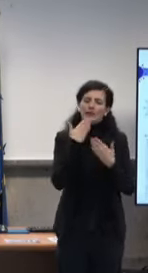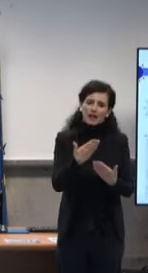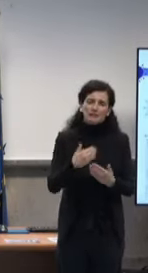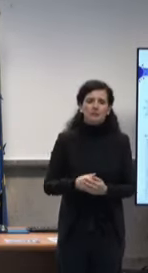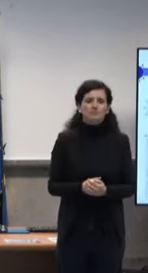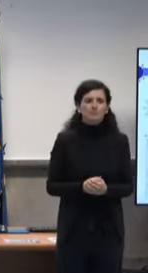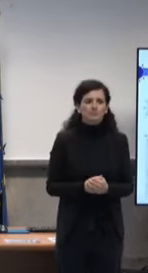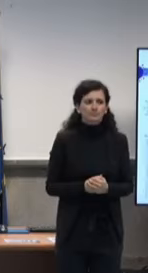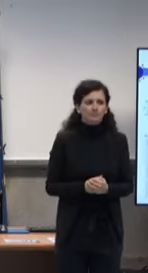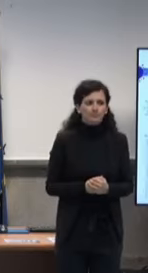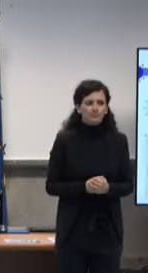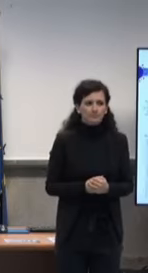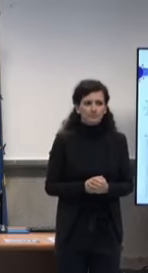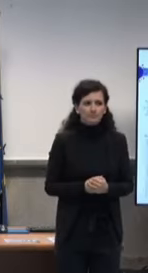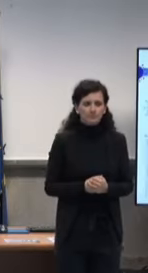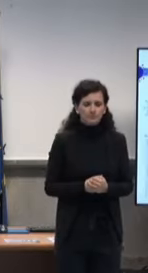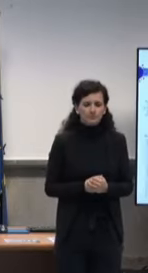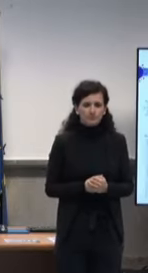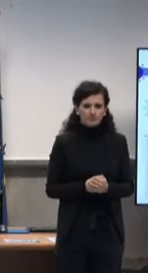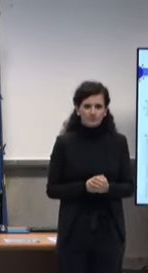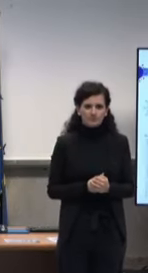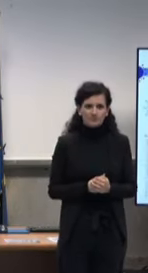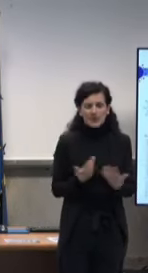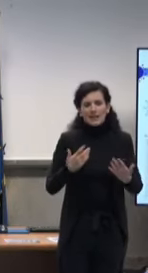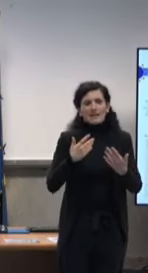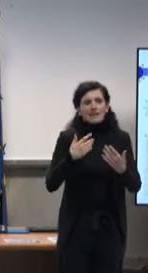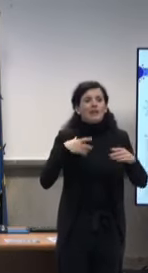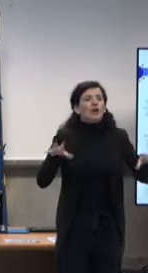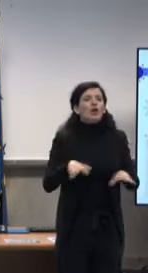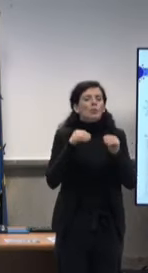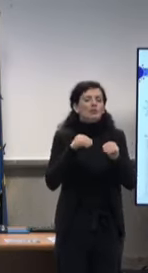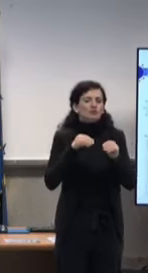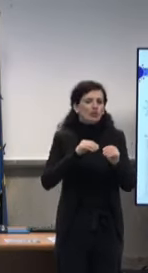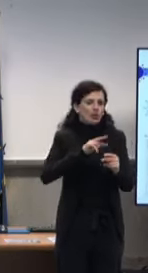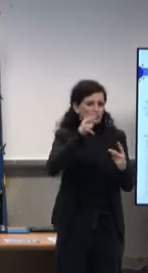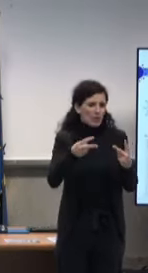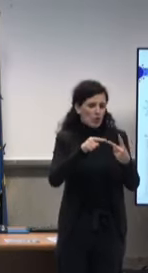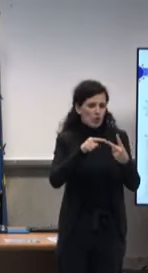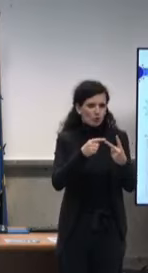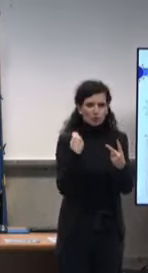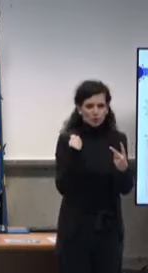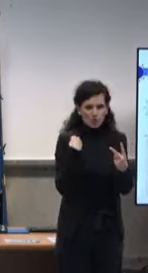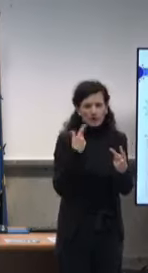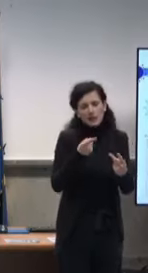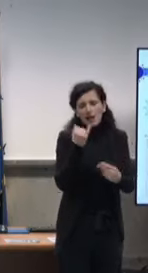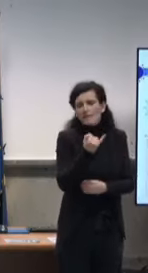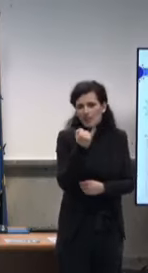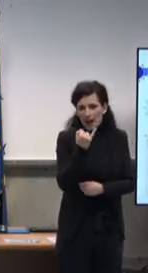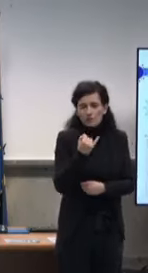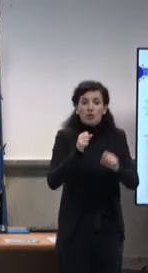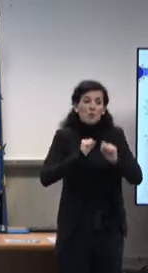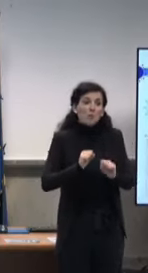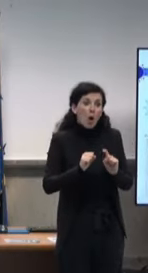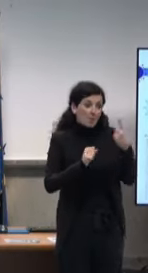al rapporto alla seconda manda perché è più facile poi eventualmente c'è il dottor guerra che su questo anche sulla prima domanda